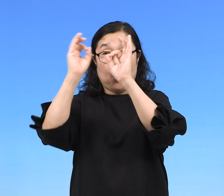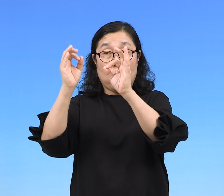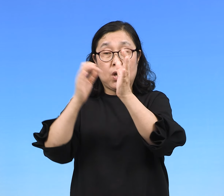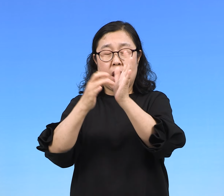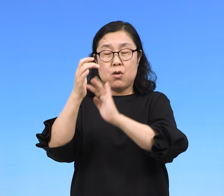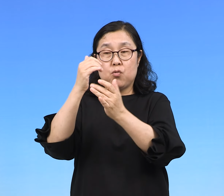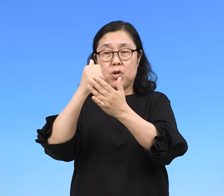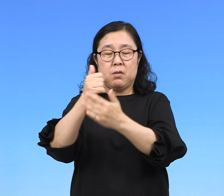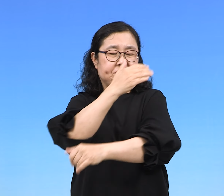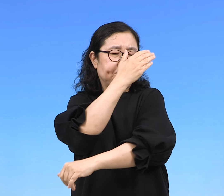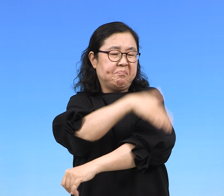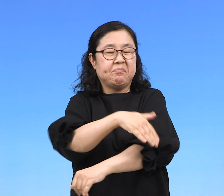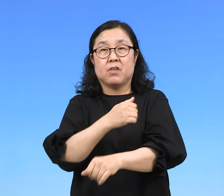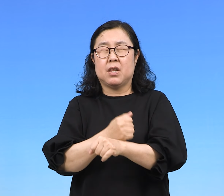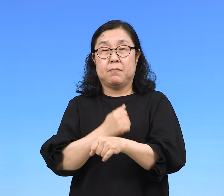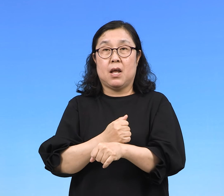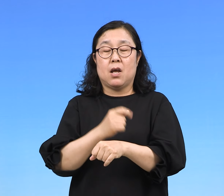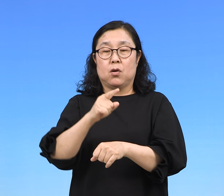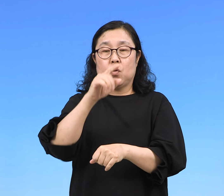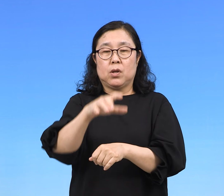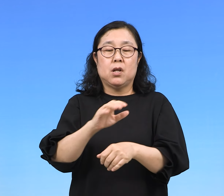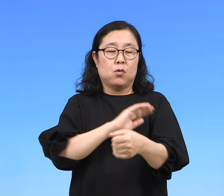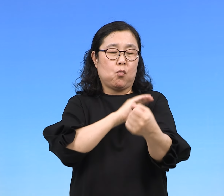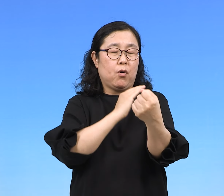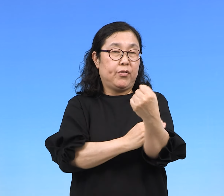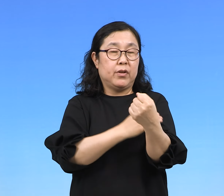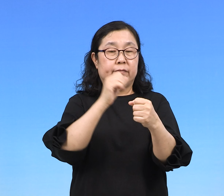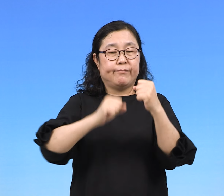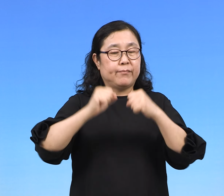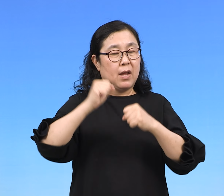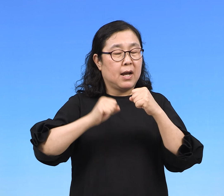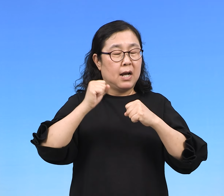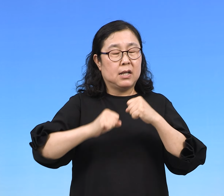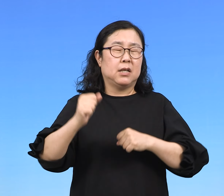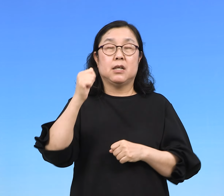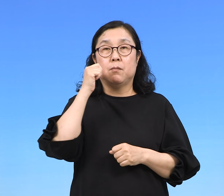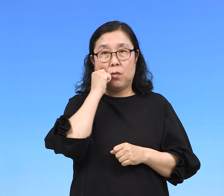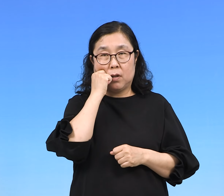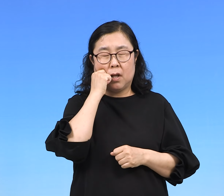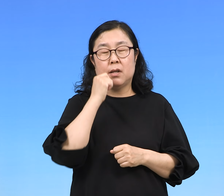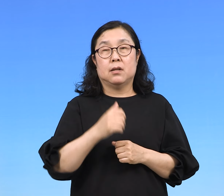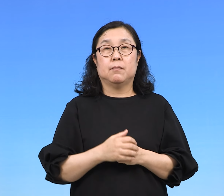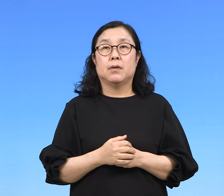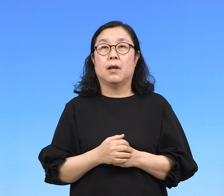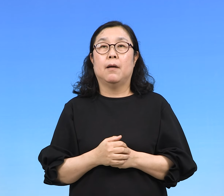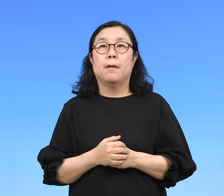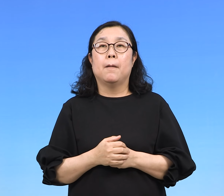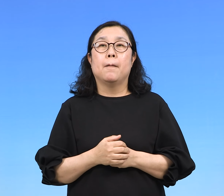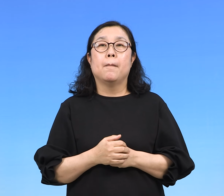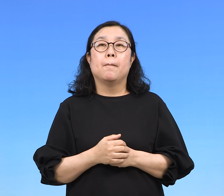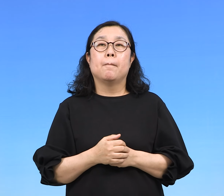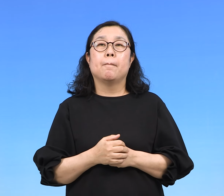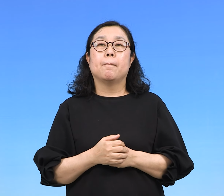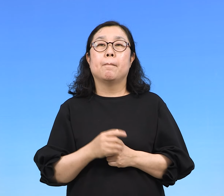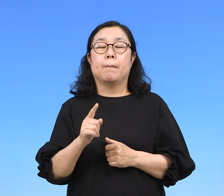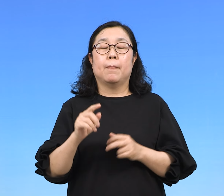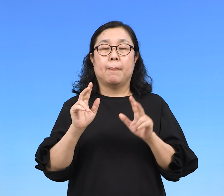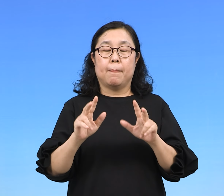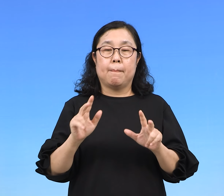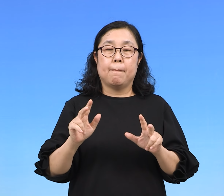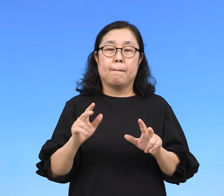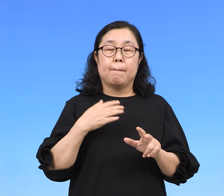결과 5절. 거기서는 아무 권능도 행하실 수 없어. 거기서는 아무 권능도 행하실 수 없어.